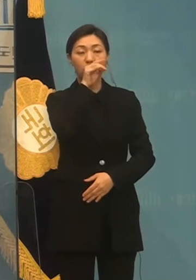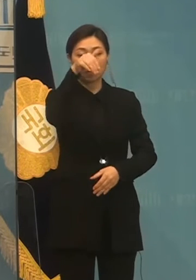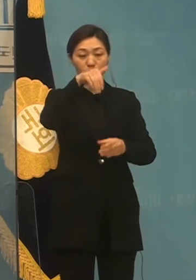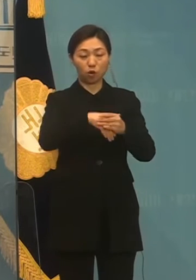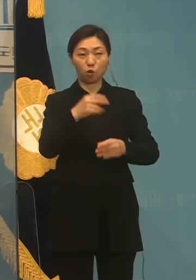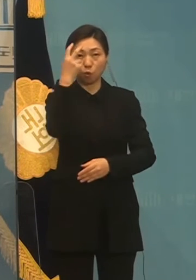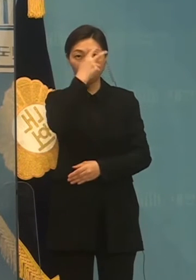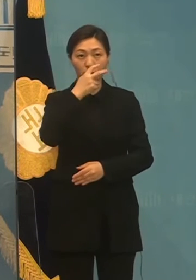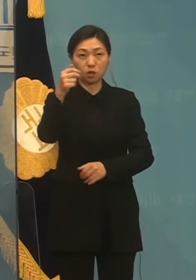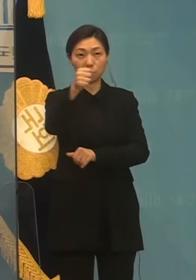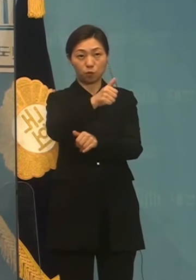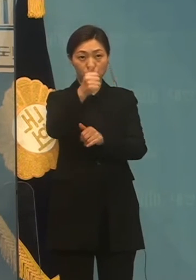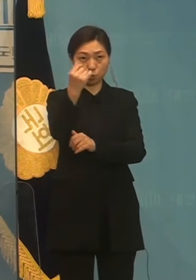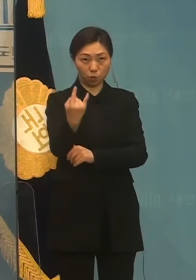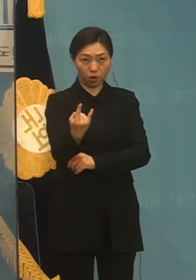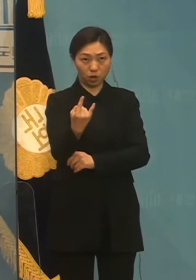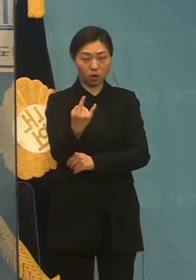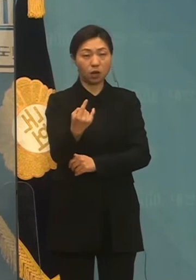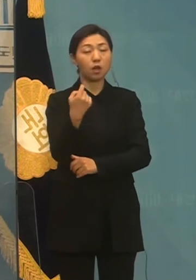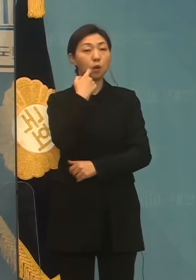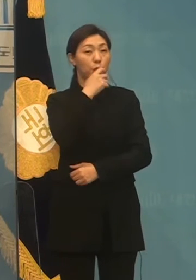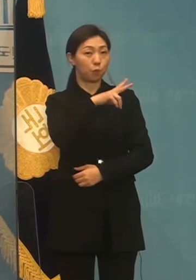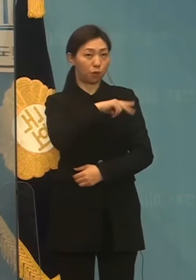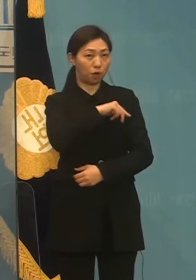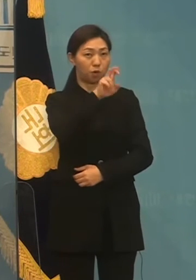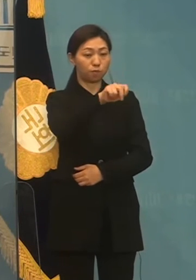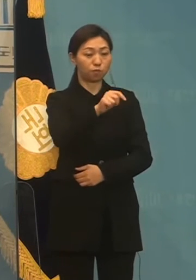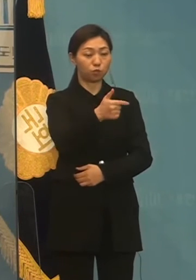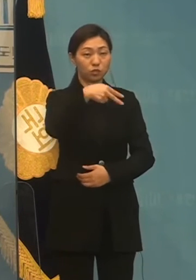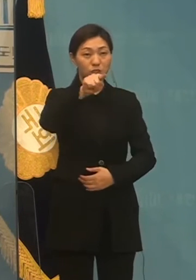중앙선거관리위원회 위원 문상구 선출에 관한